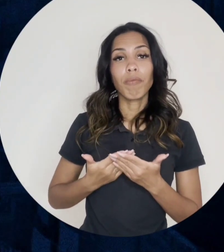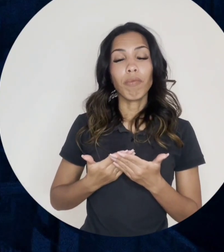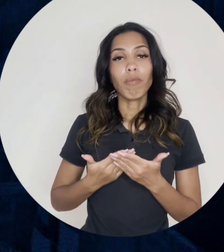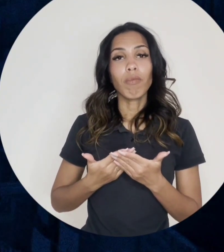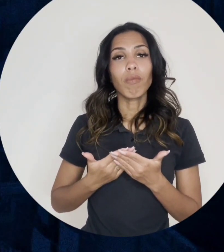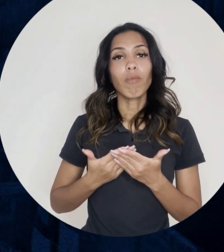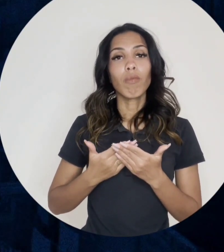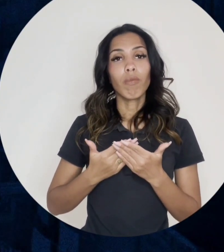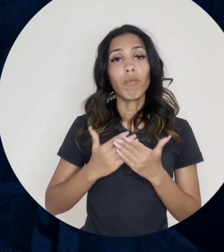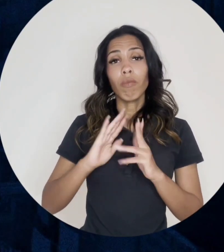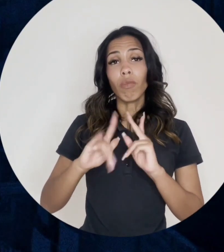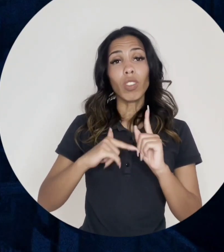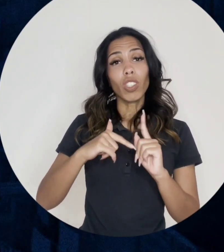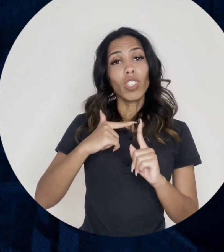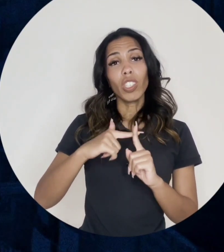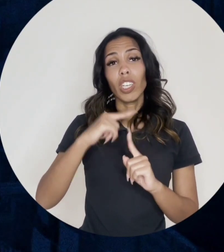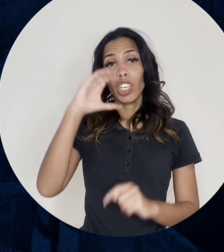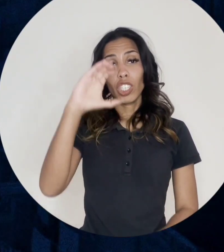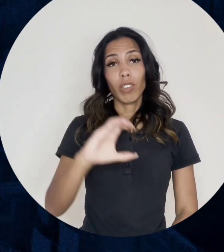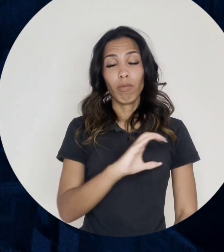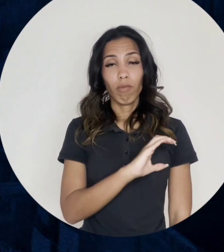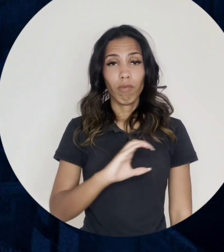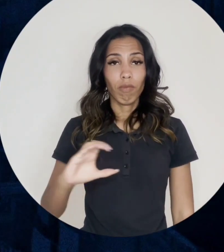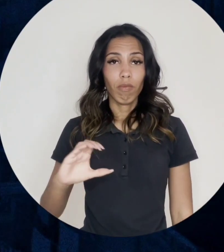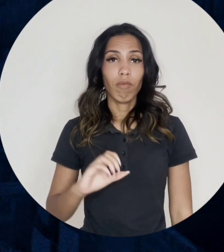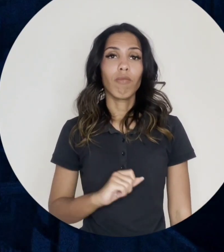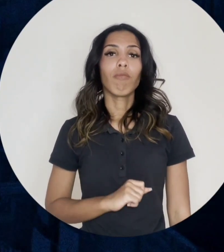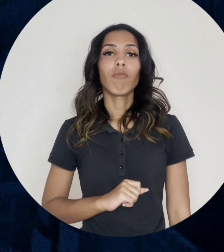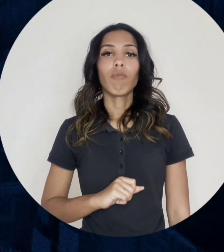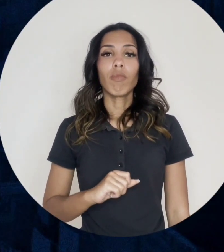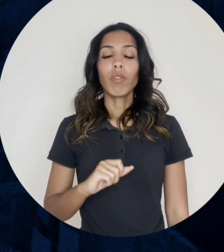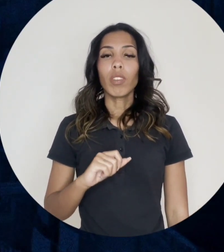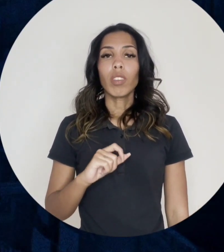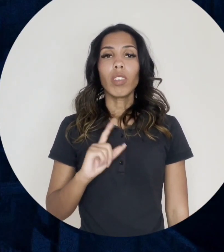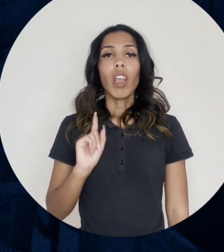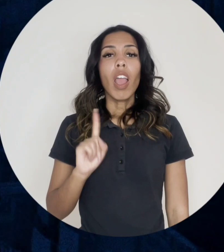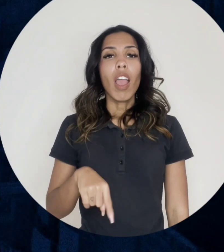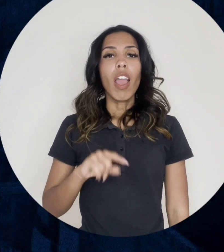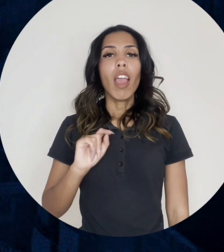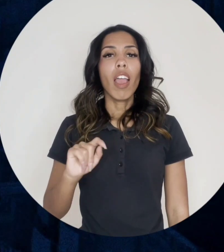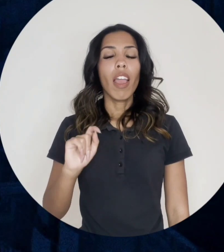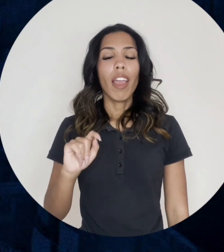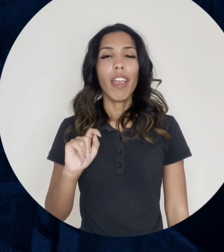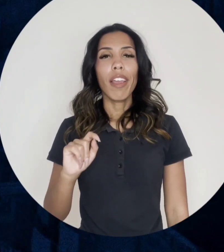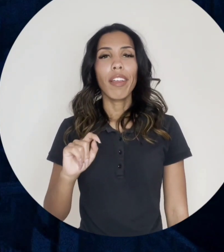da Igreja Católica. Tinha a fundação, era um